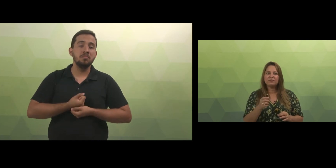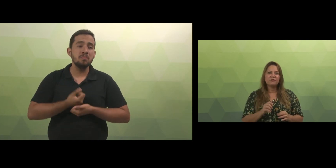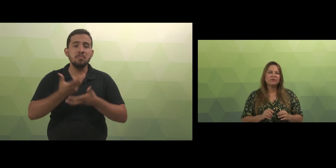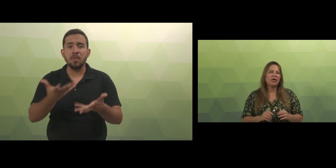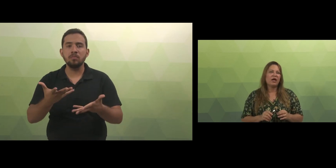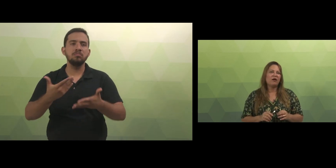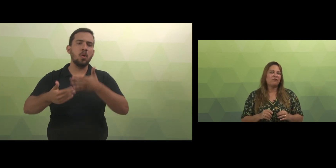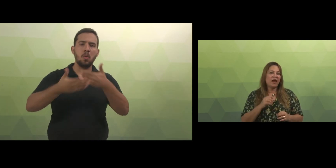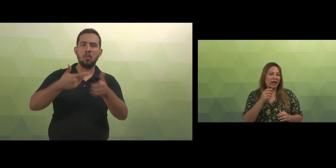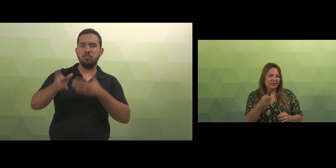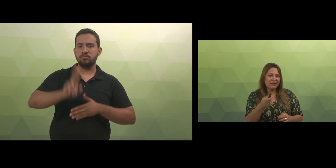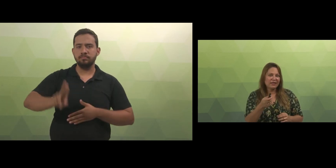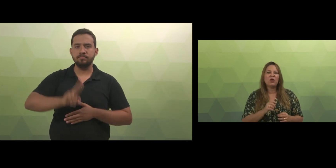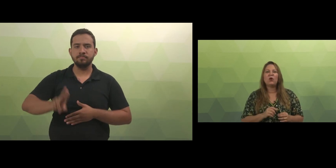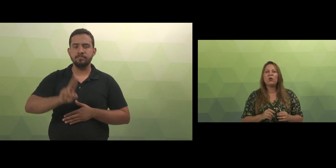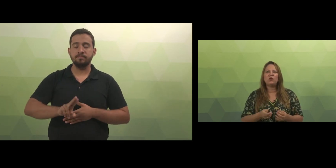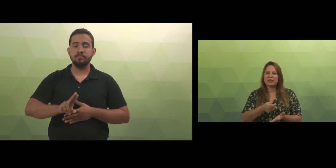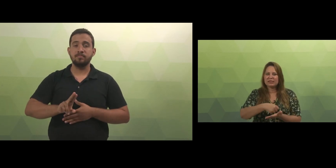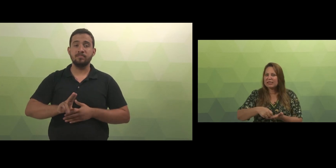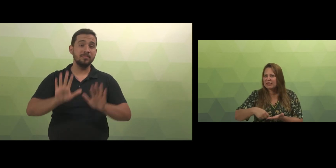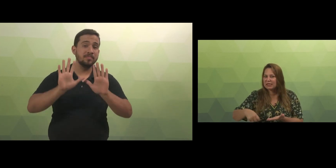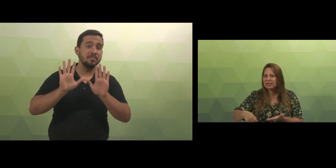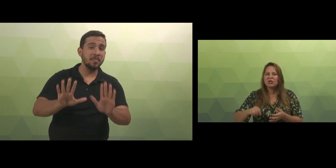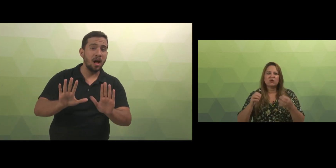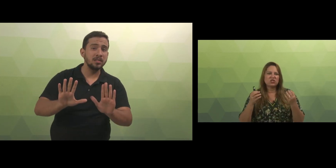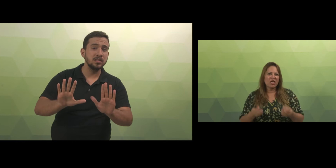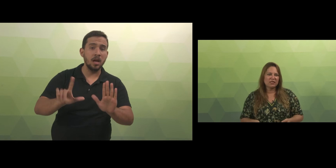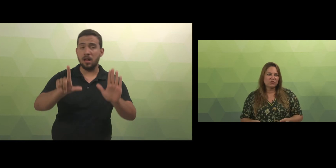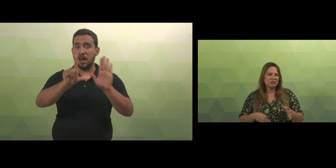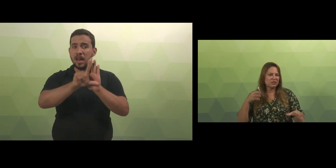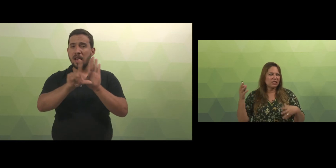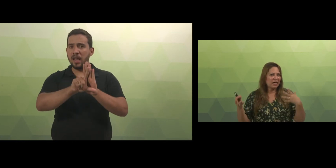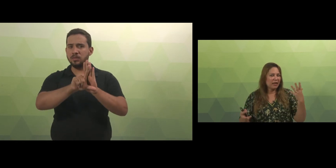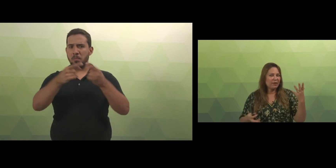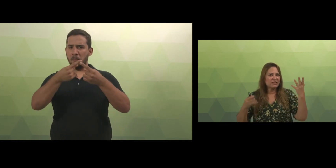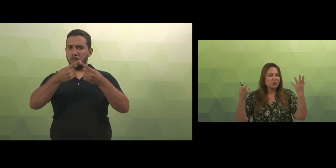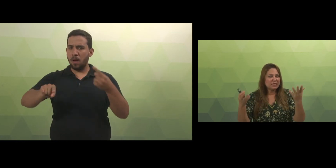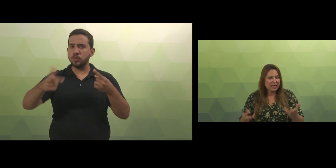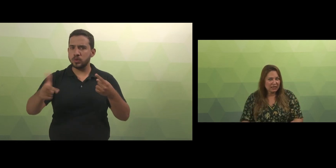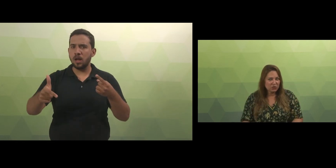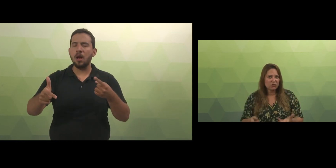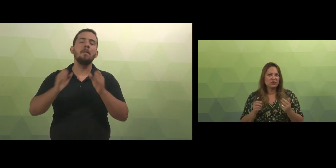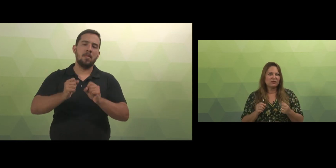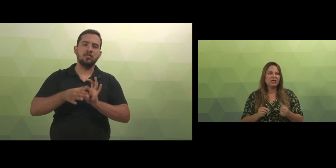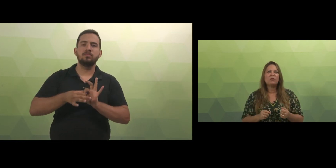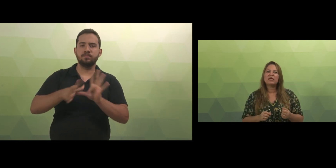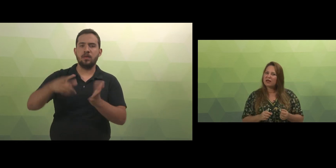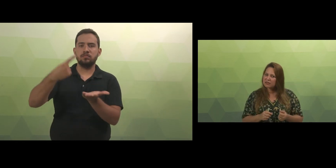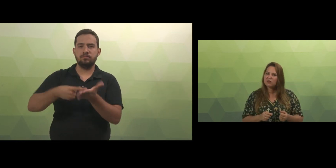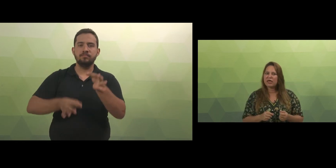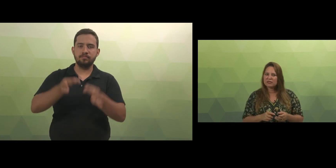palavra falada, né, ou escrita, os gestos e até mesmo silêncio, que